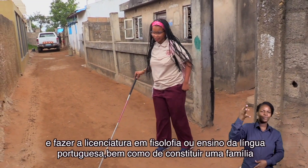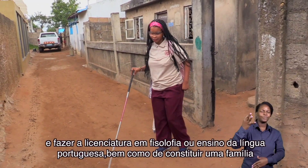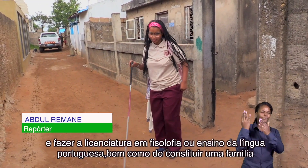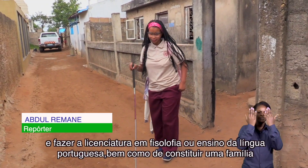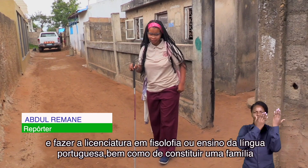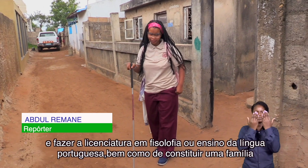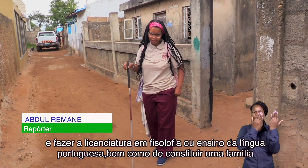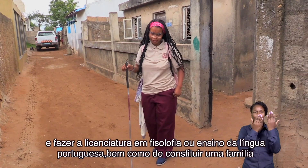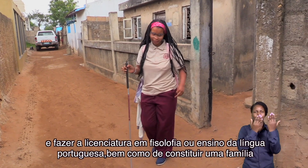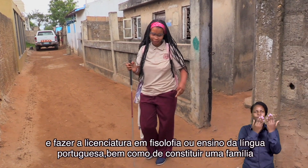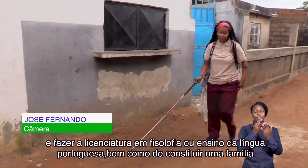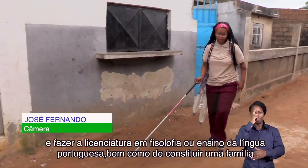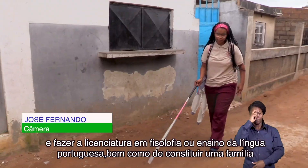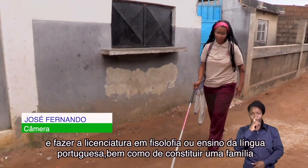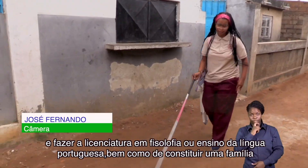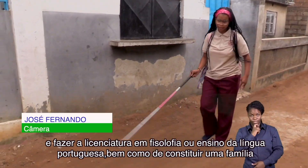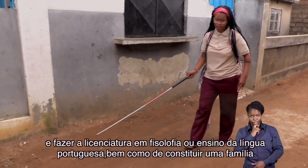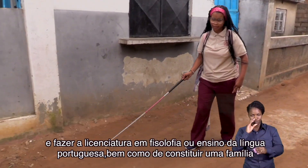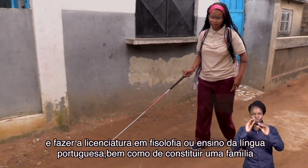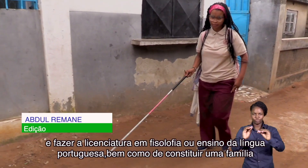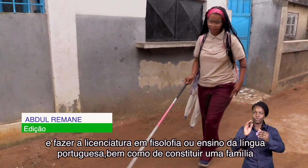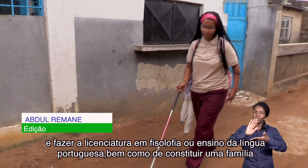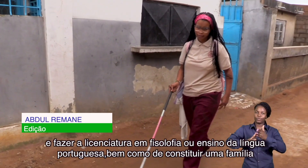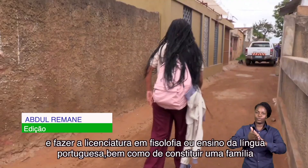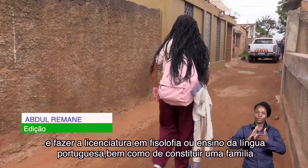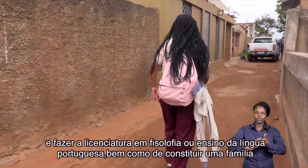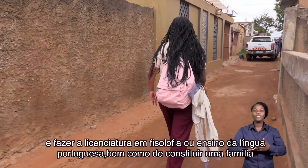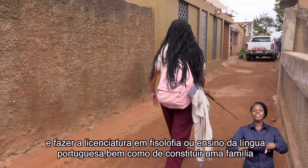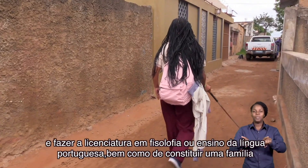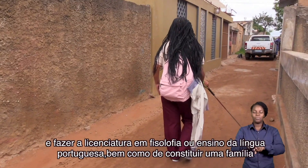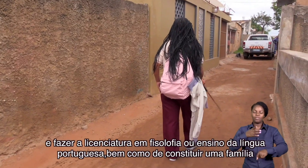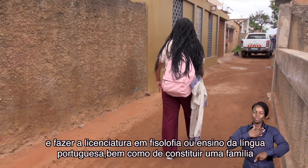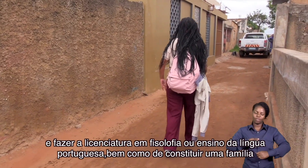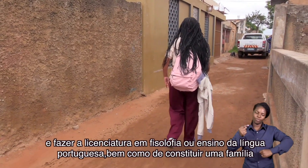em filosofia ou ensino da língua portuguesa, bem como de construir uma família.